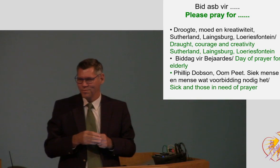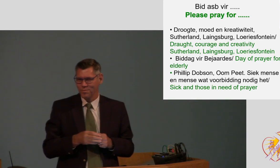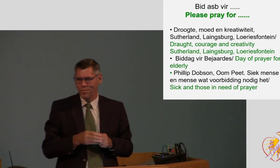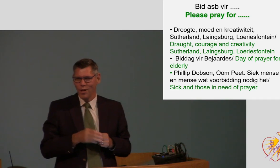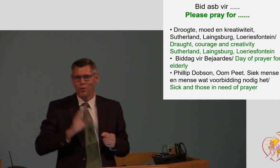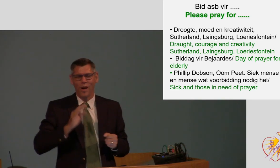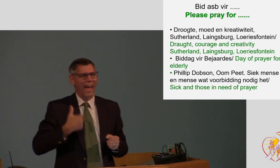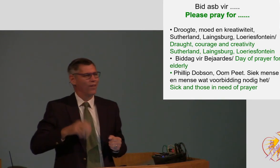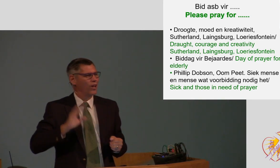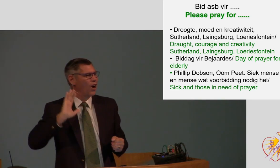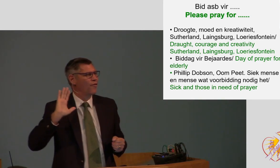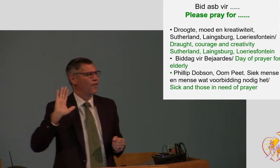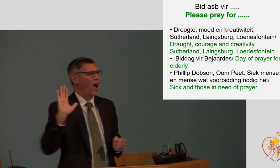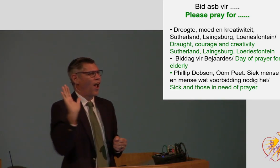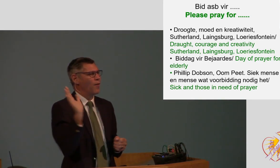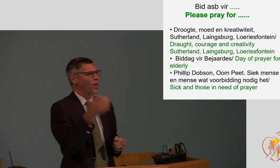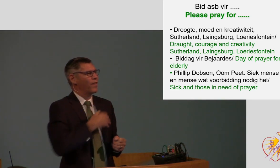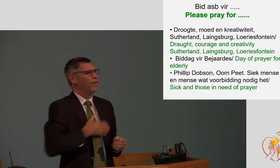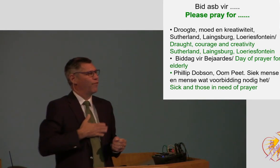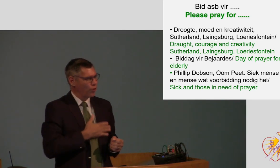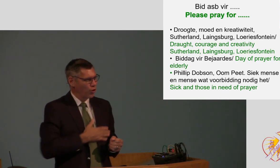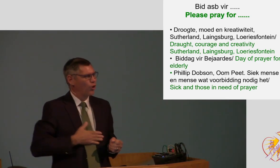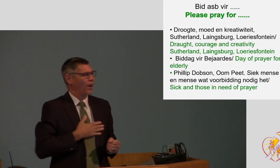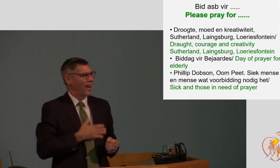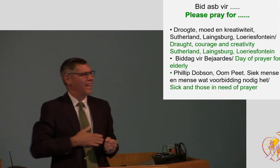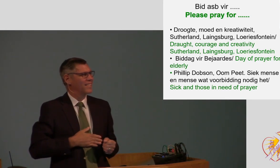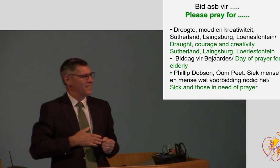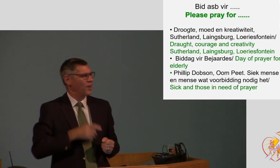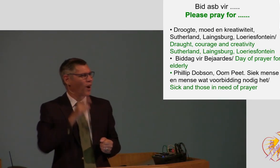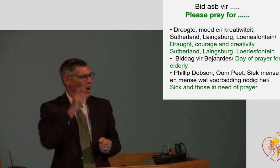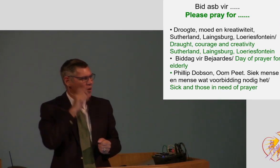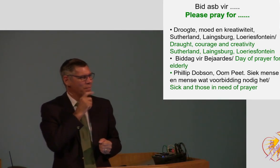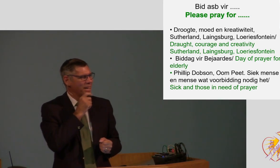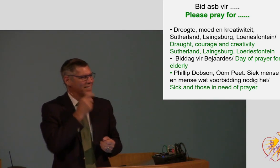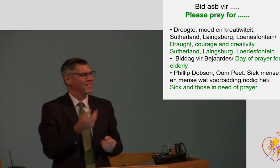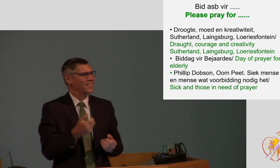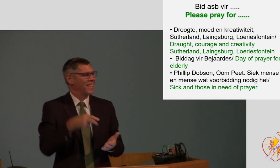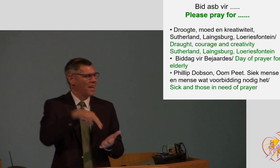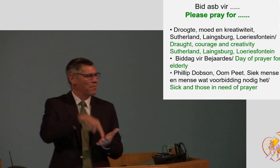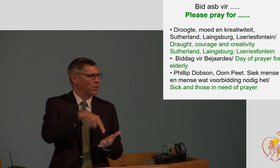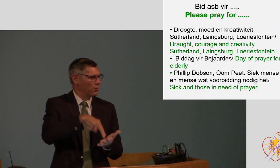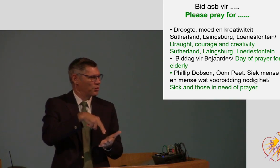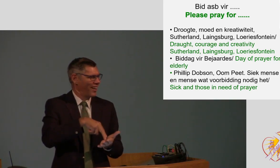So ek wil gou vir almal wat voel, hulle is nou al ou mense, sê hulle moet gou staan.